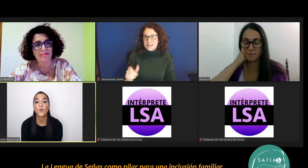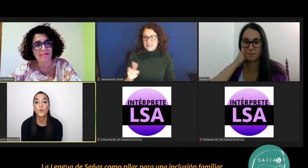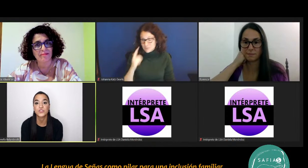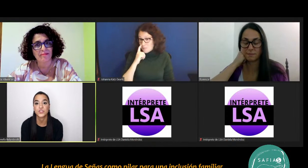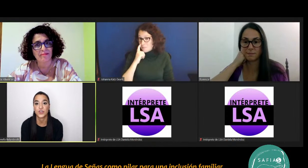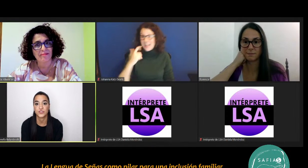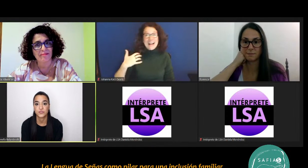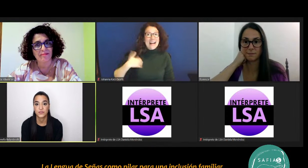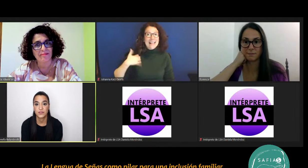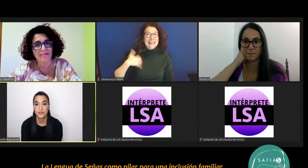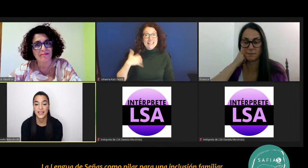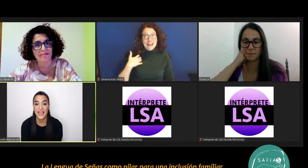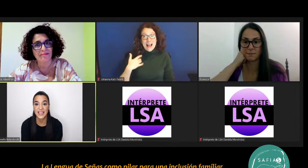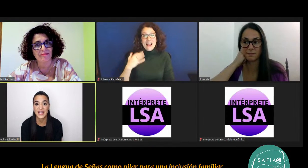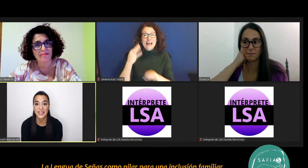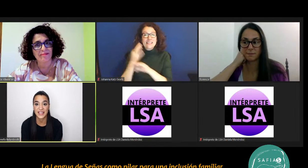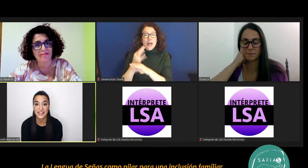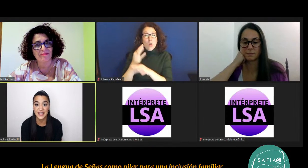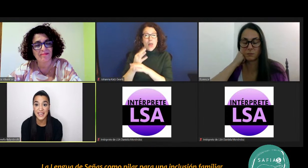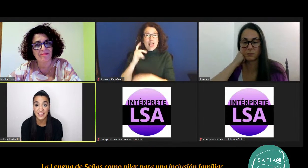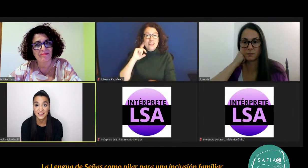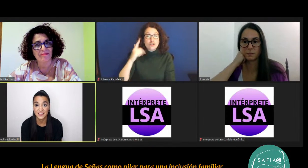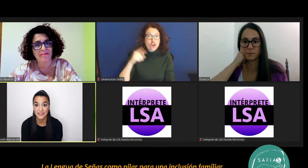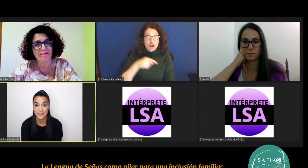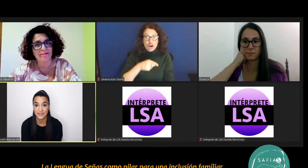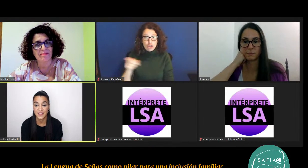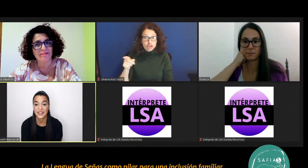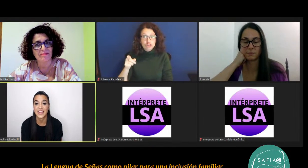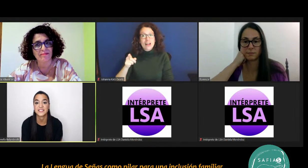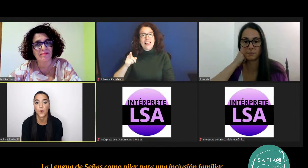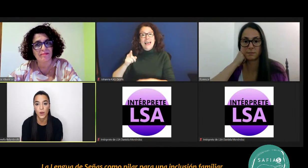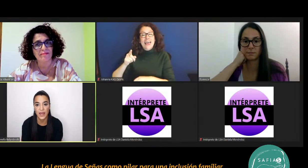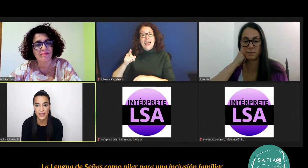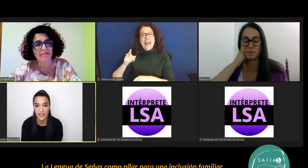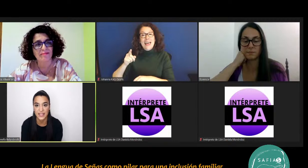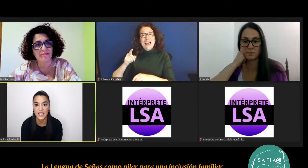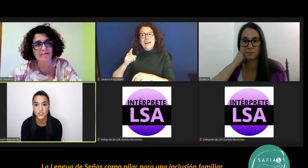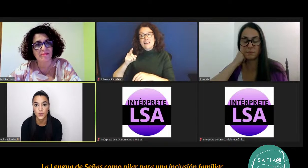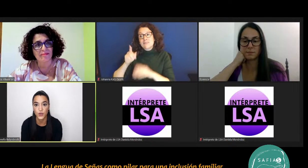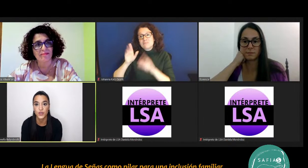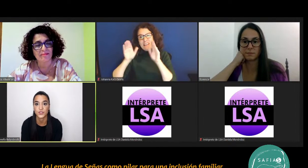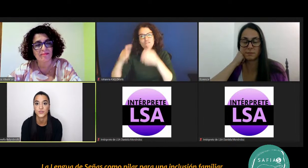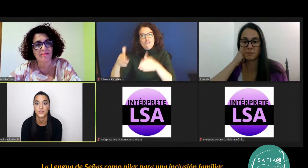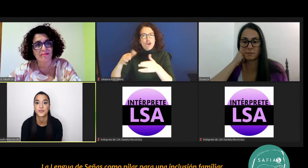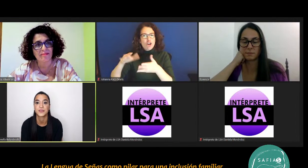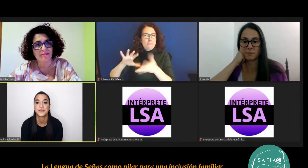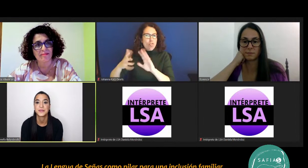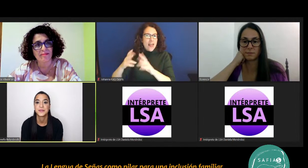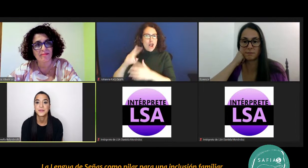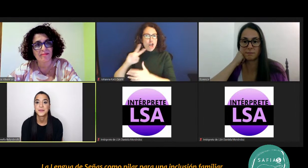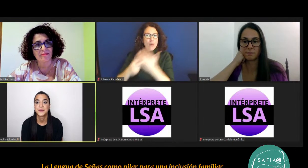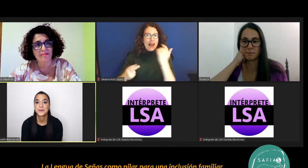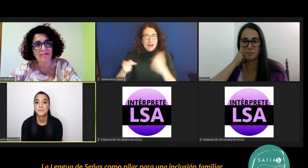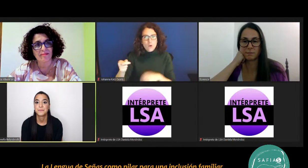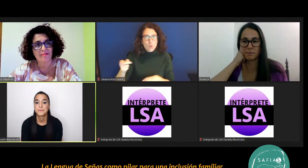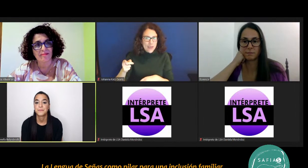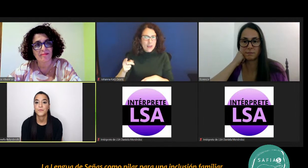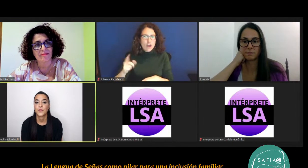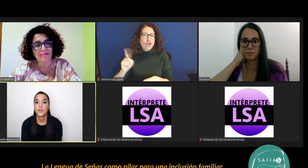por recursos que hay en Argentina, de las escuelas de Argentina de sordos,